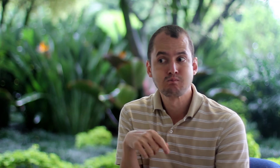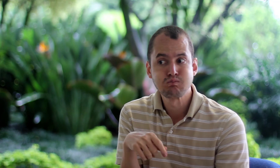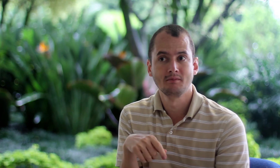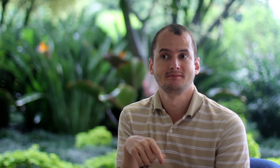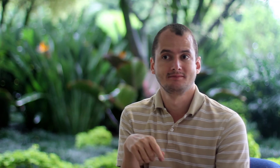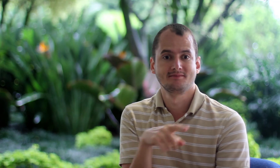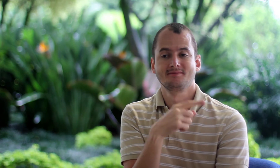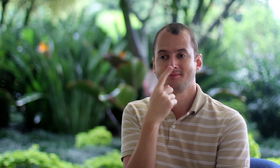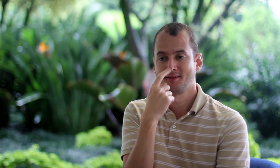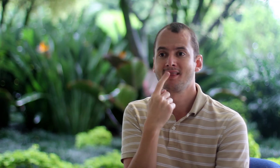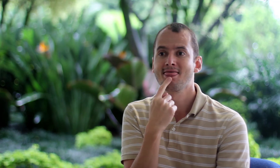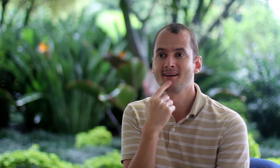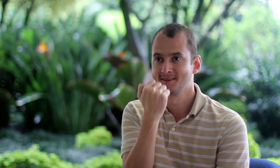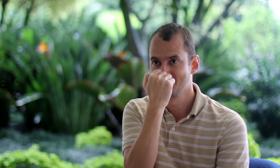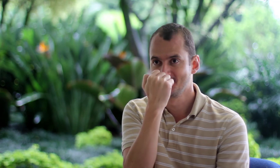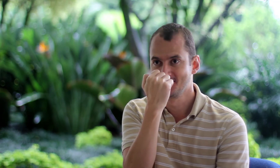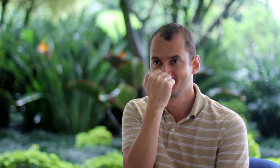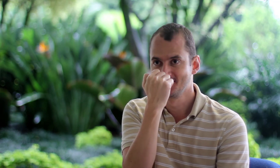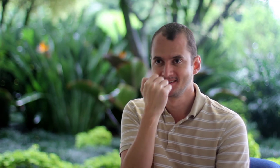estás lindo.